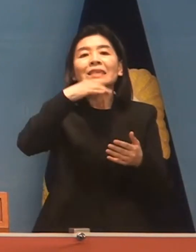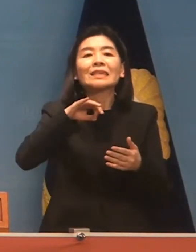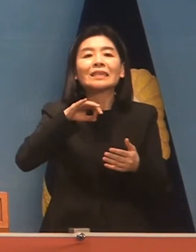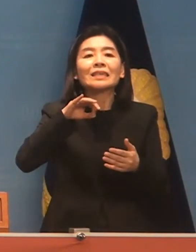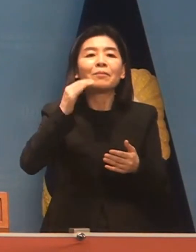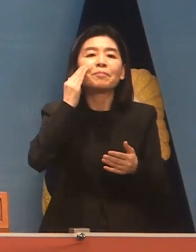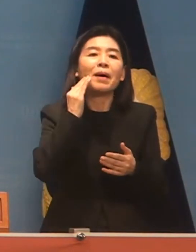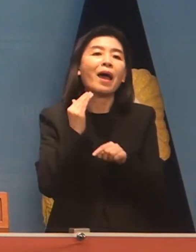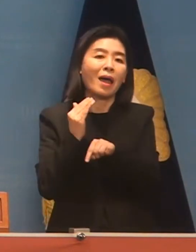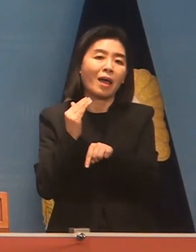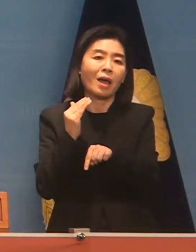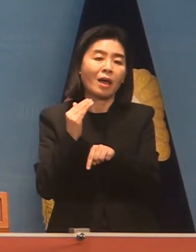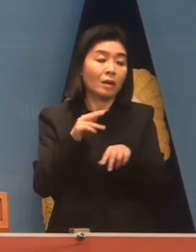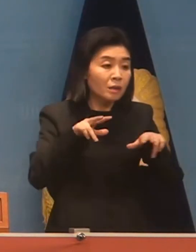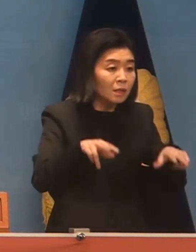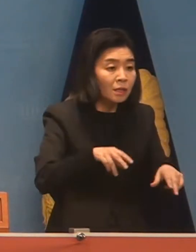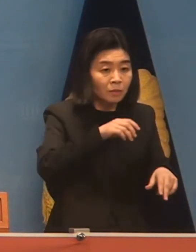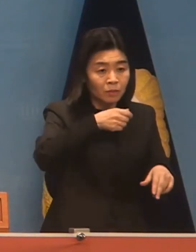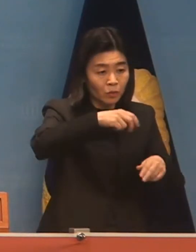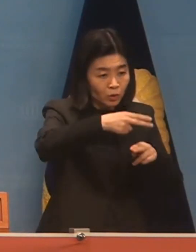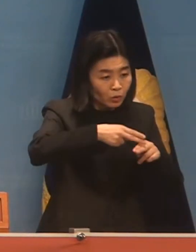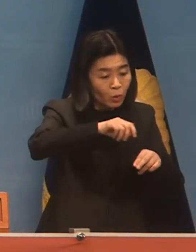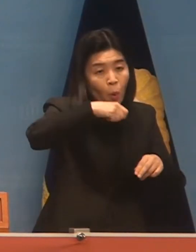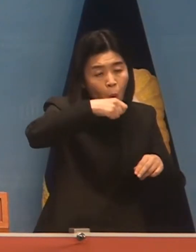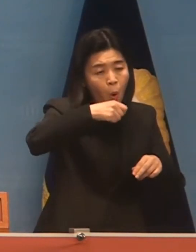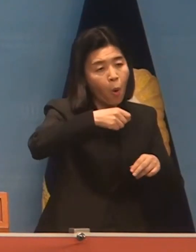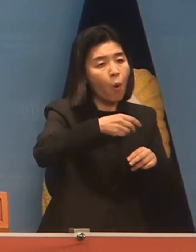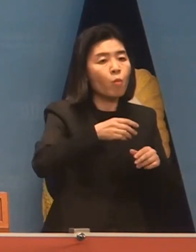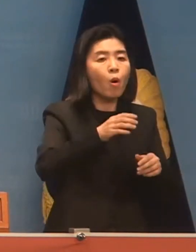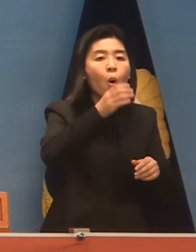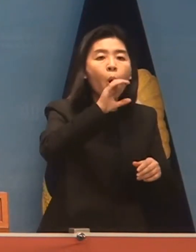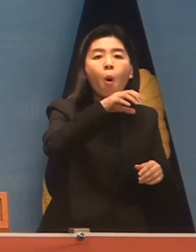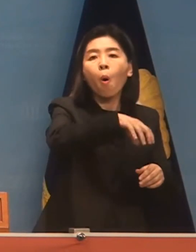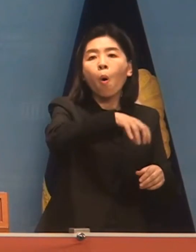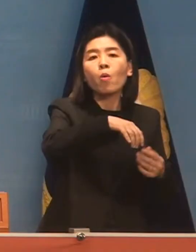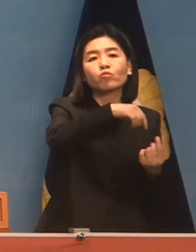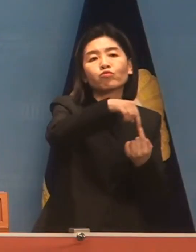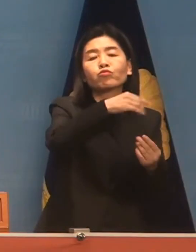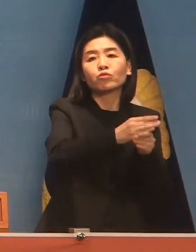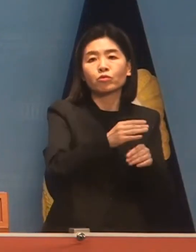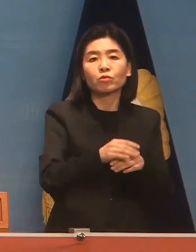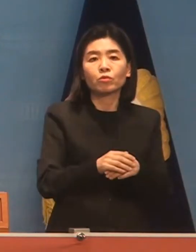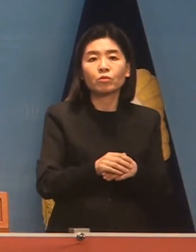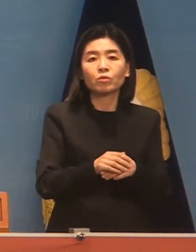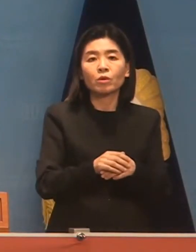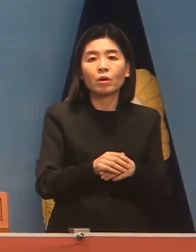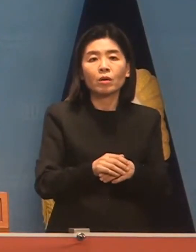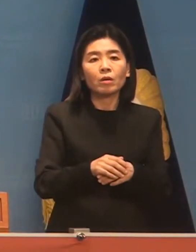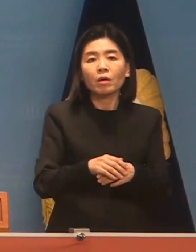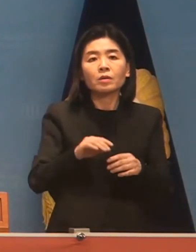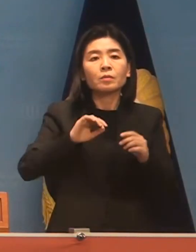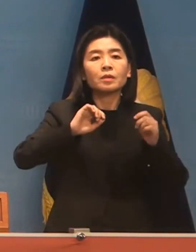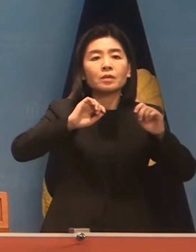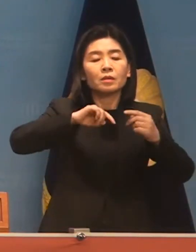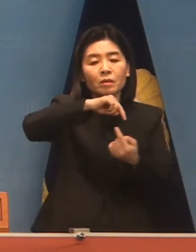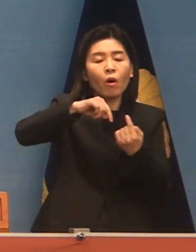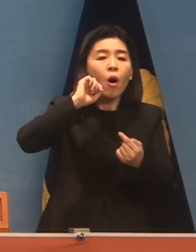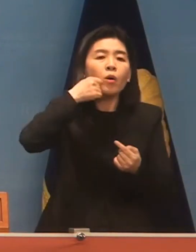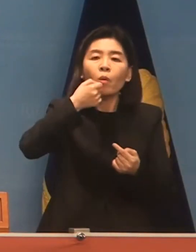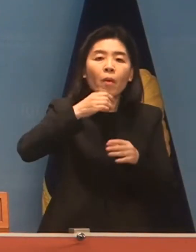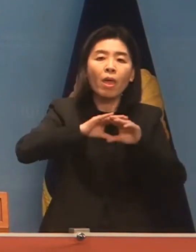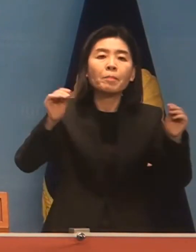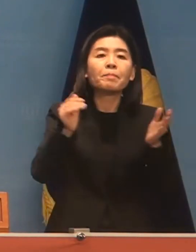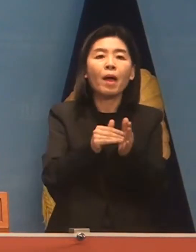현재 세종호텔은 식음료 사업장도 운영하고 있습니다. 정리해고의 이유가 다 사라졌음에도